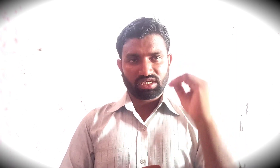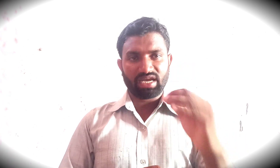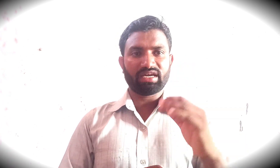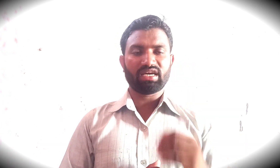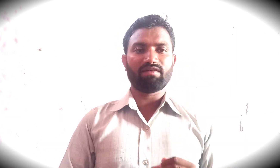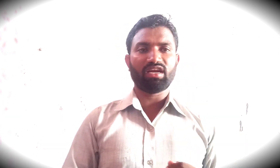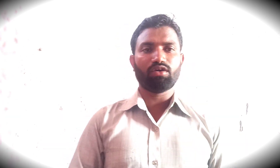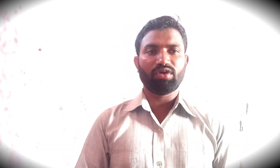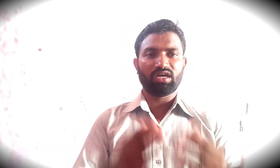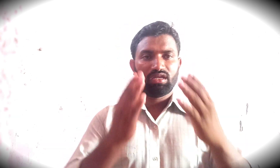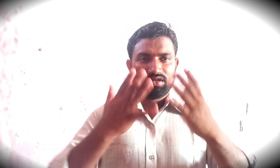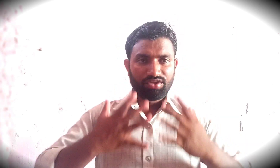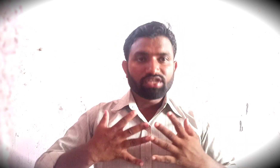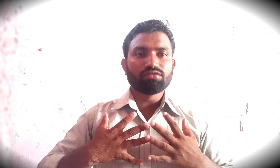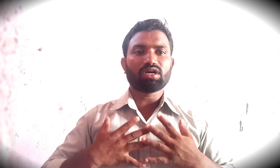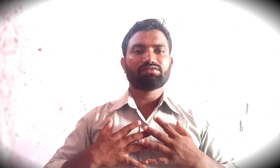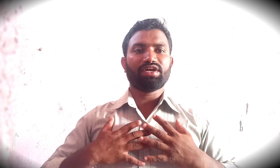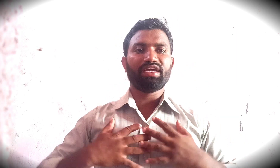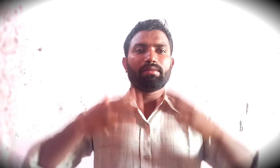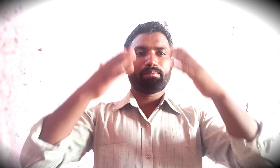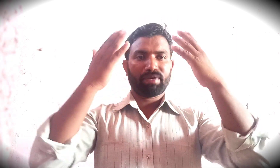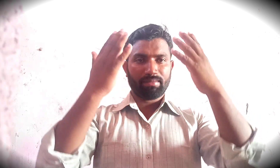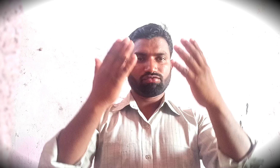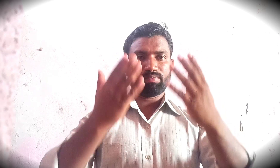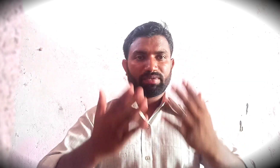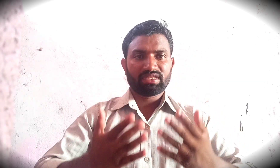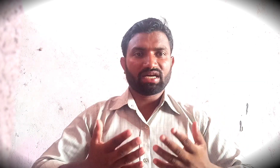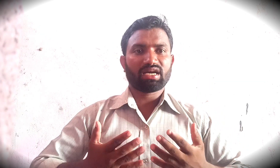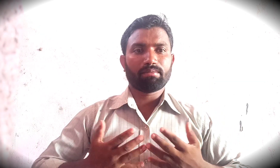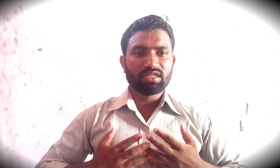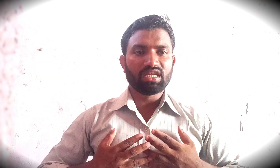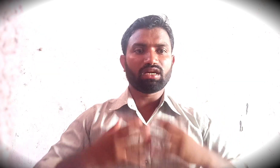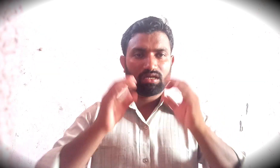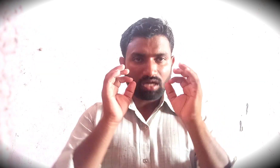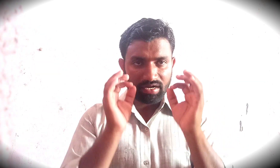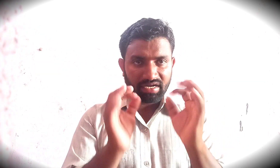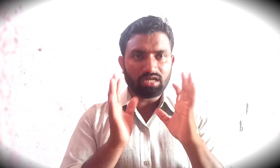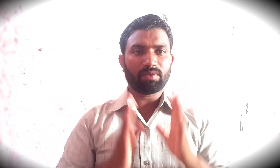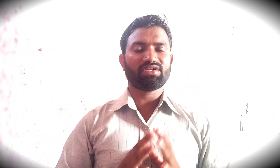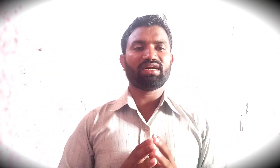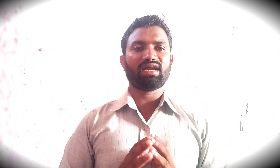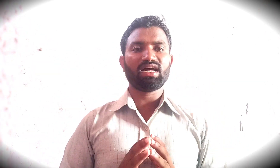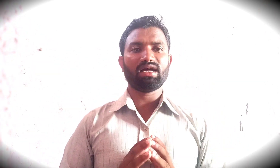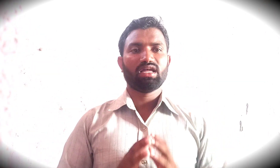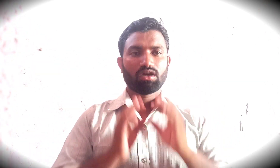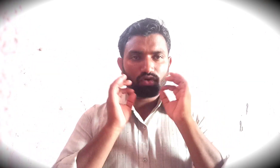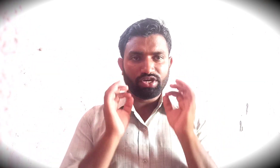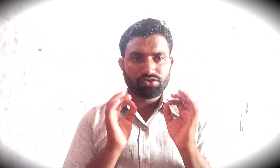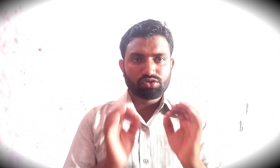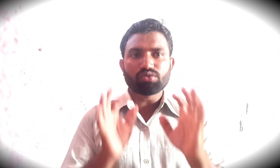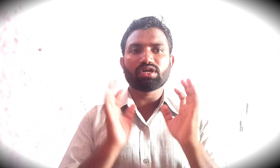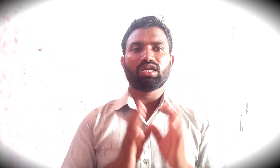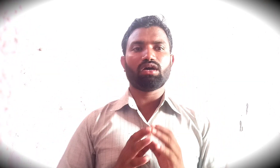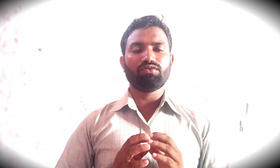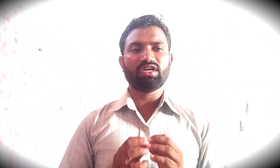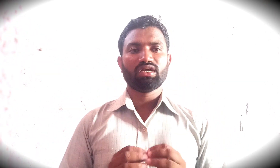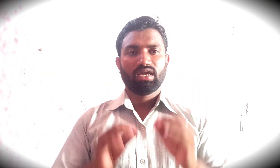चंगाई करने वाले हुए, यीशु का शरीर परमेश्वर पिता का मंदिर 100% रहा, कोई चूक ना हुई,